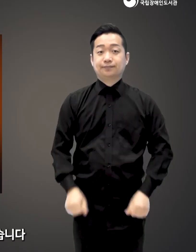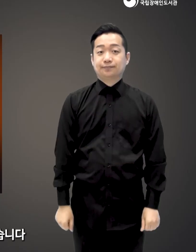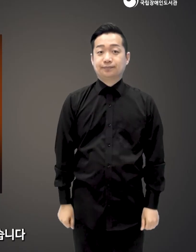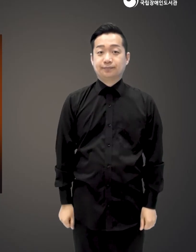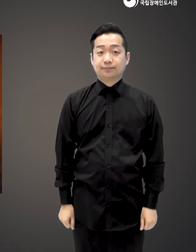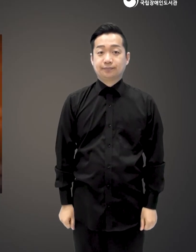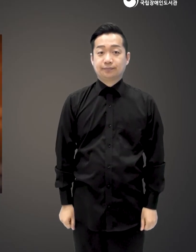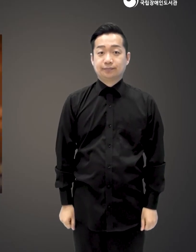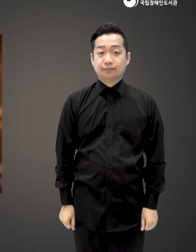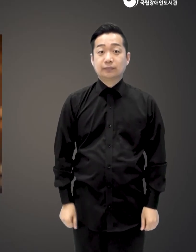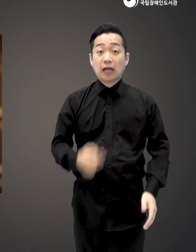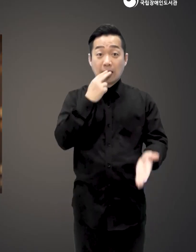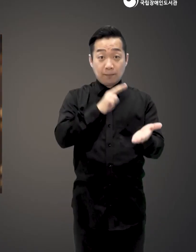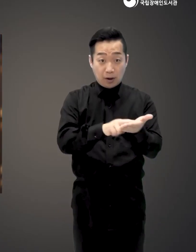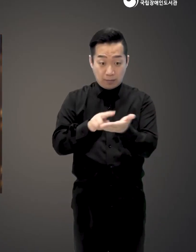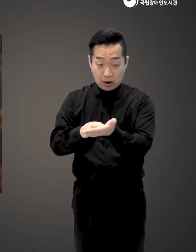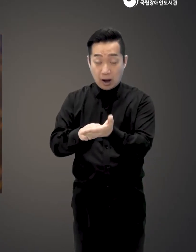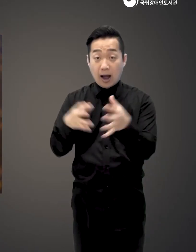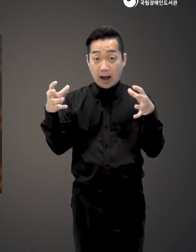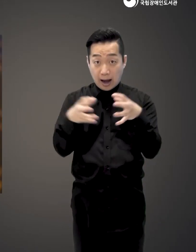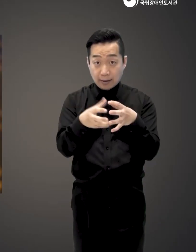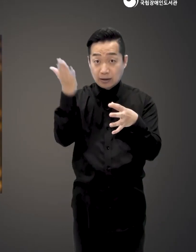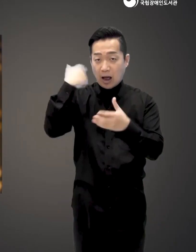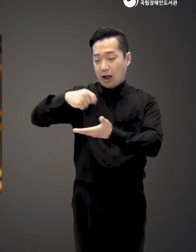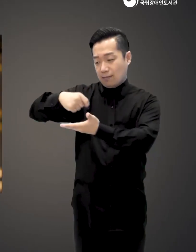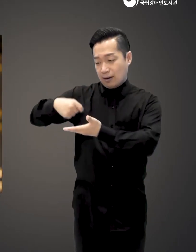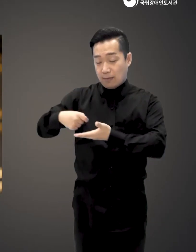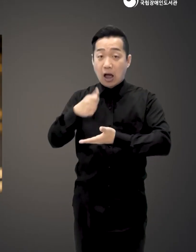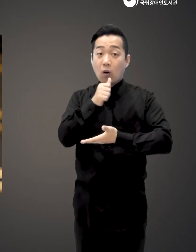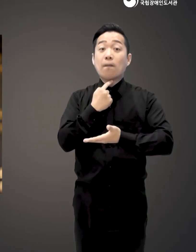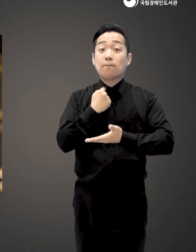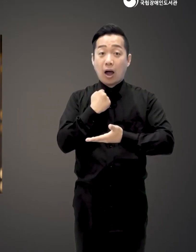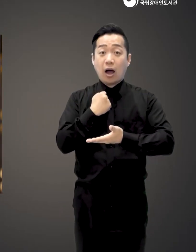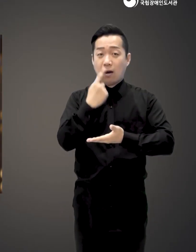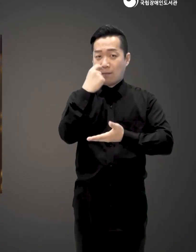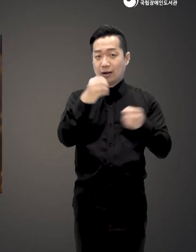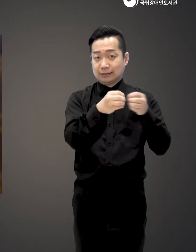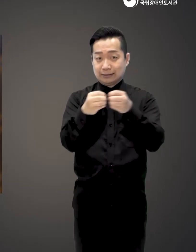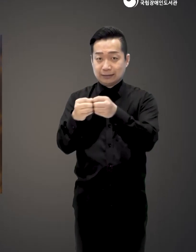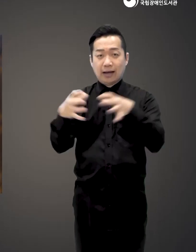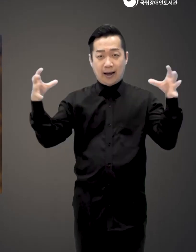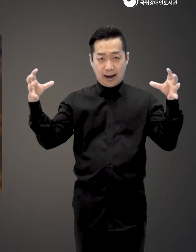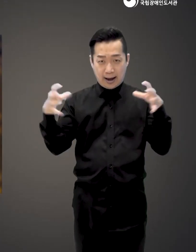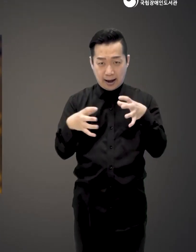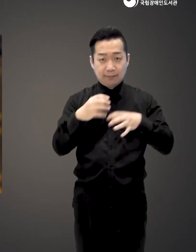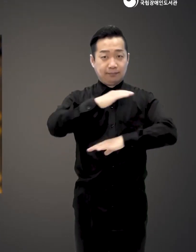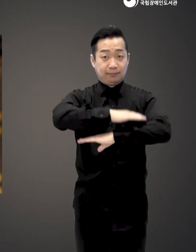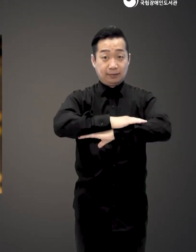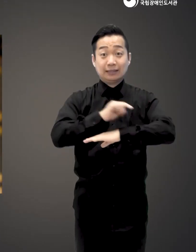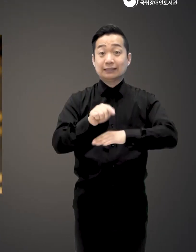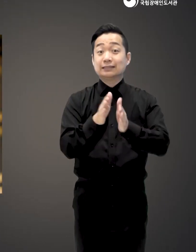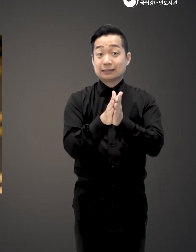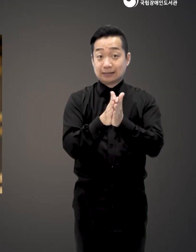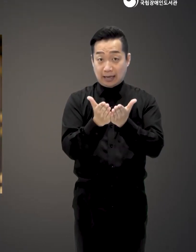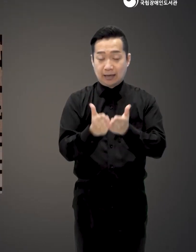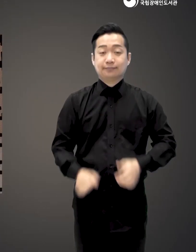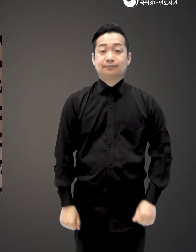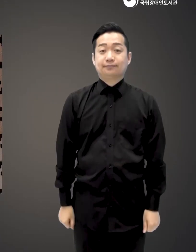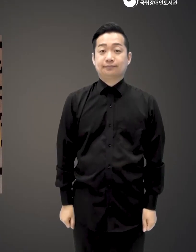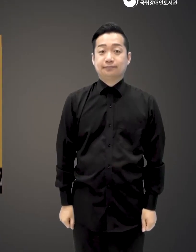담겨져 있습니다. 이 편지들과 함께 그동안 칼럼 등에 소개되었던 멋진 글들이 한데 묶여 출간된 것이 바로 이